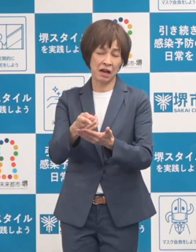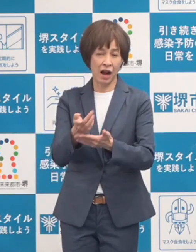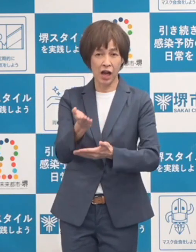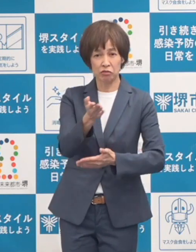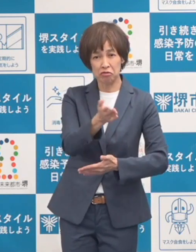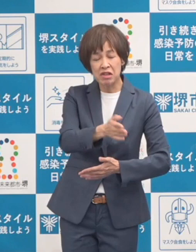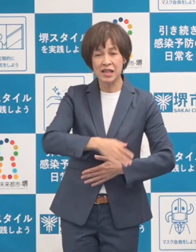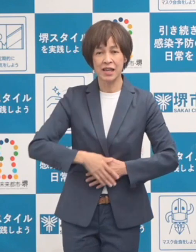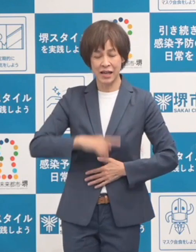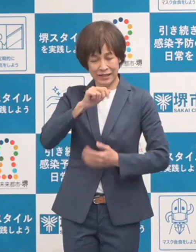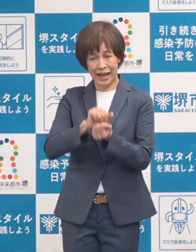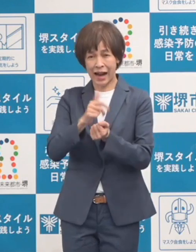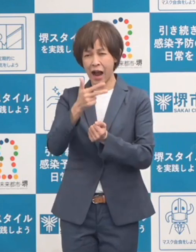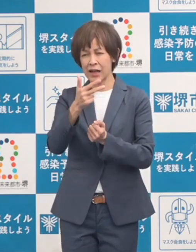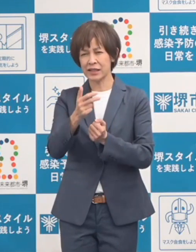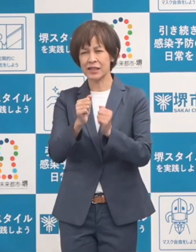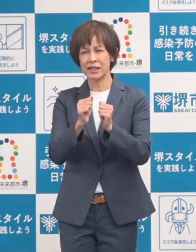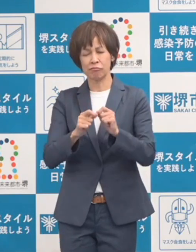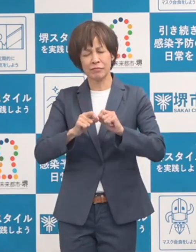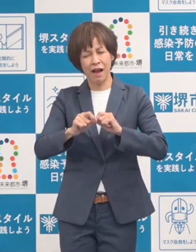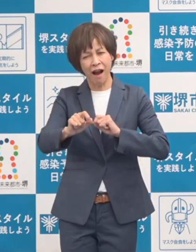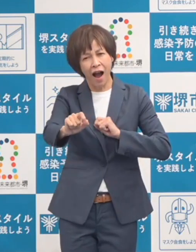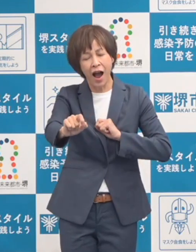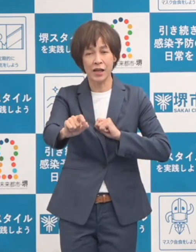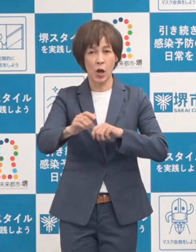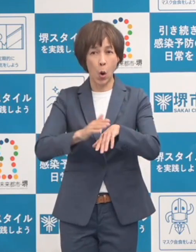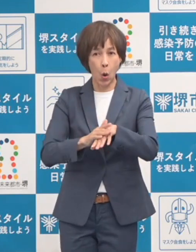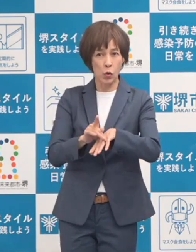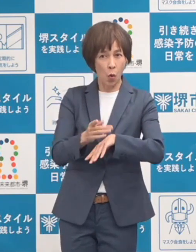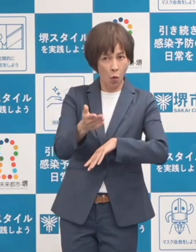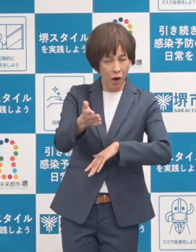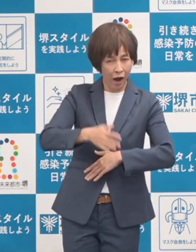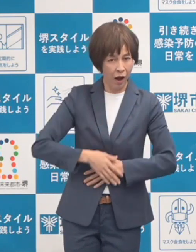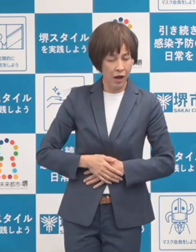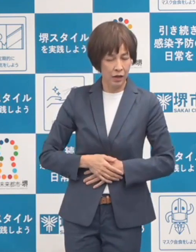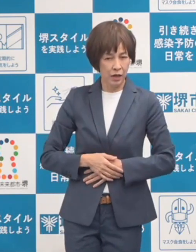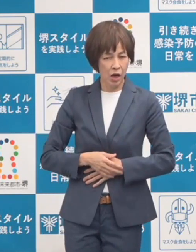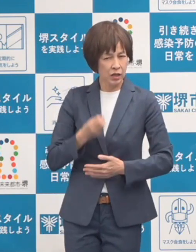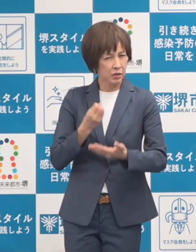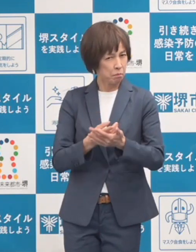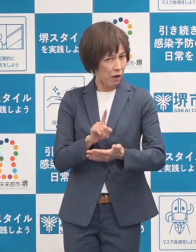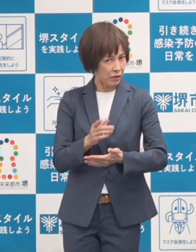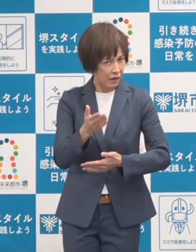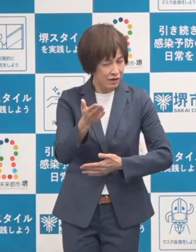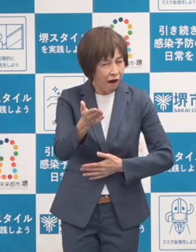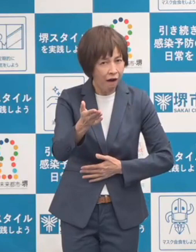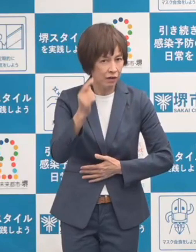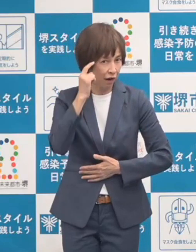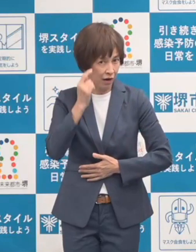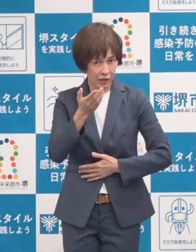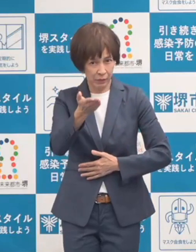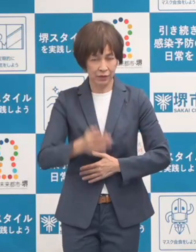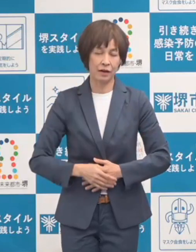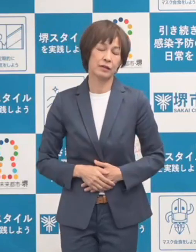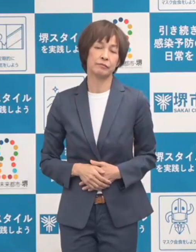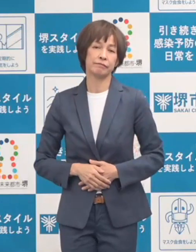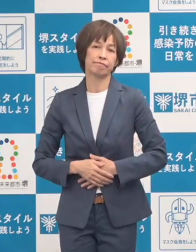ために、どんな施策が必要なのか、そのシャープでは何を失敗したと今、分析していらっしゃいますか。